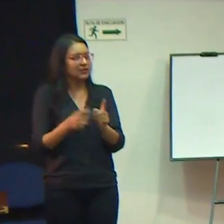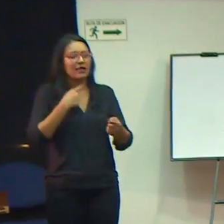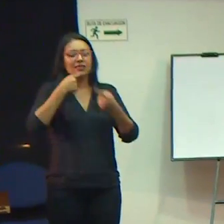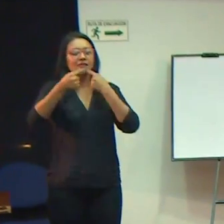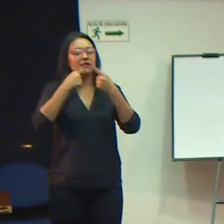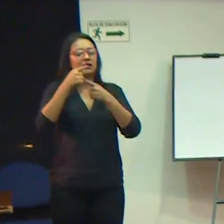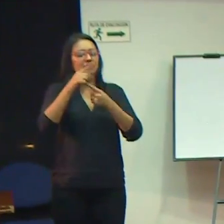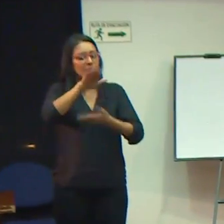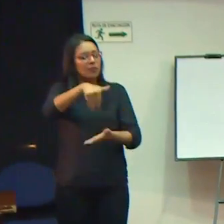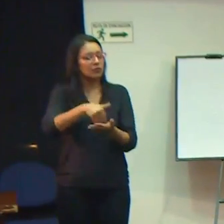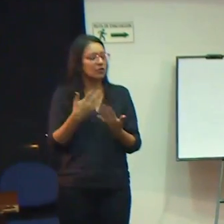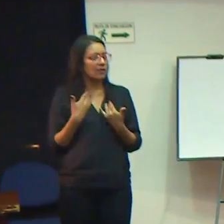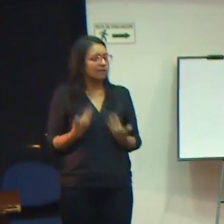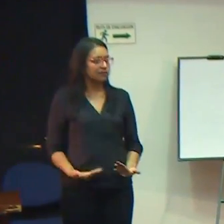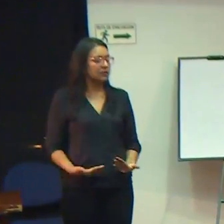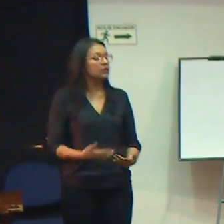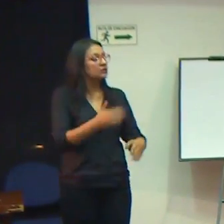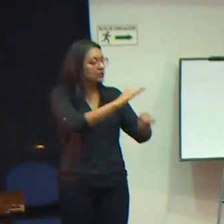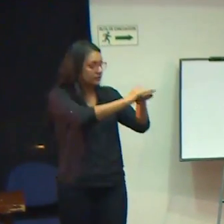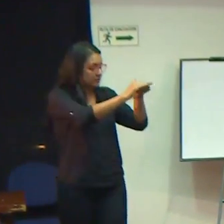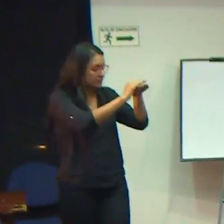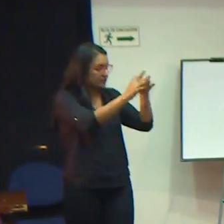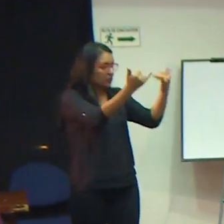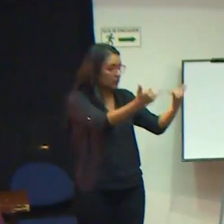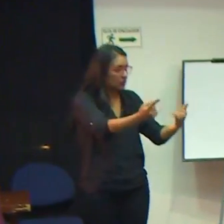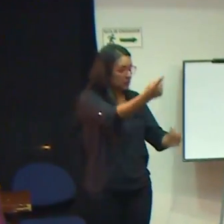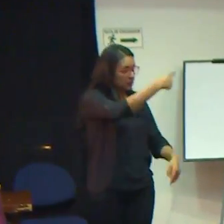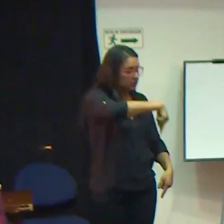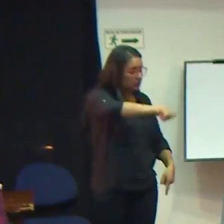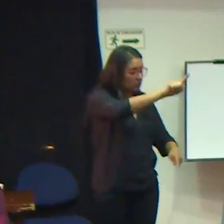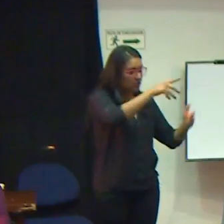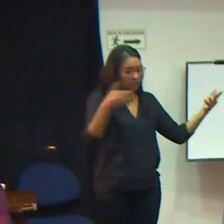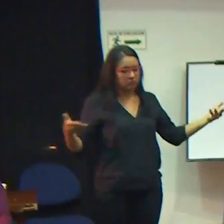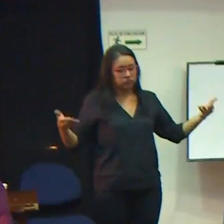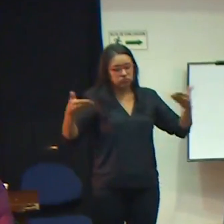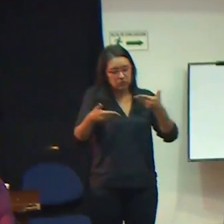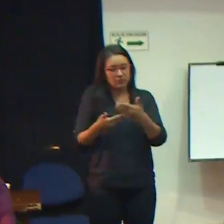decir. Entonces, los invito hoy que podamos generar